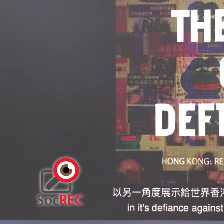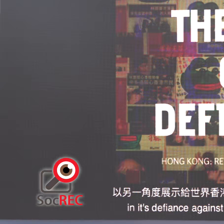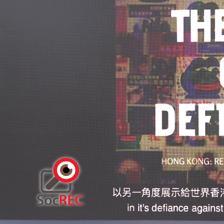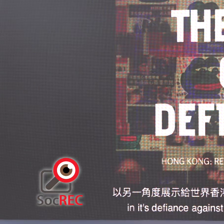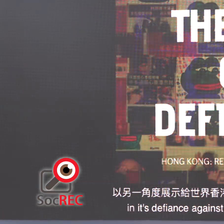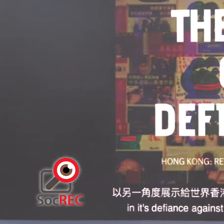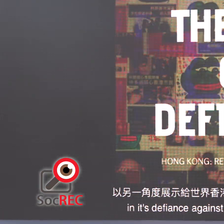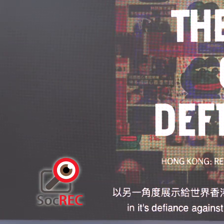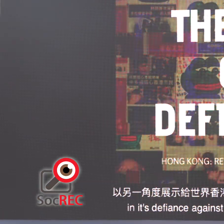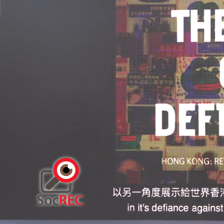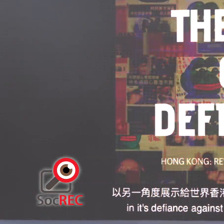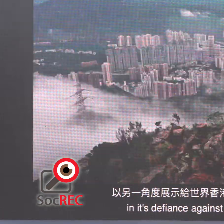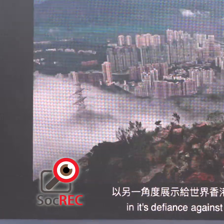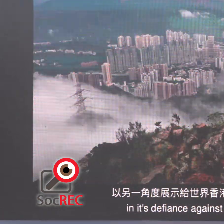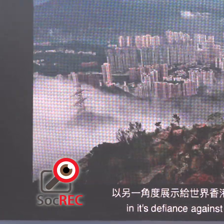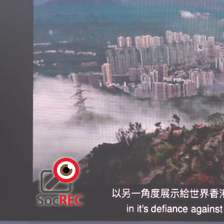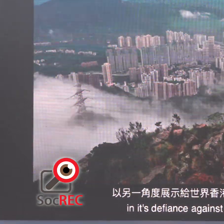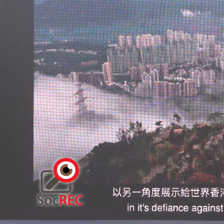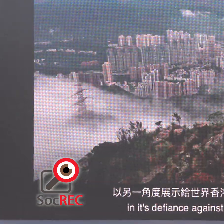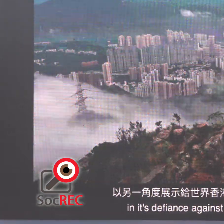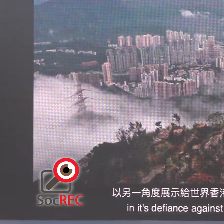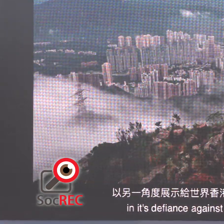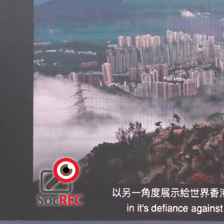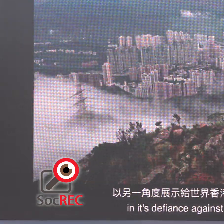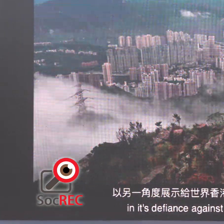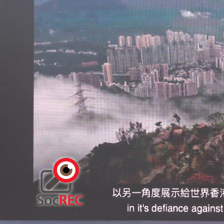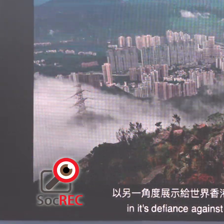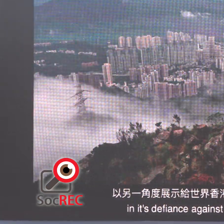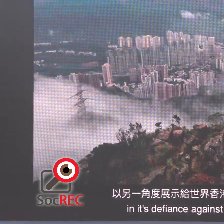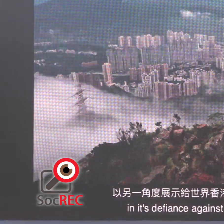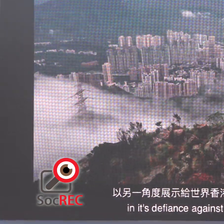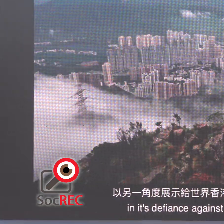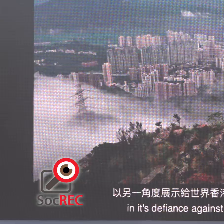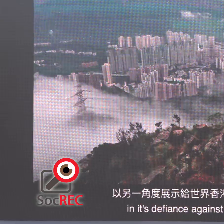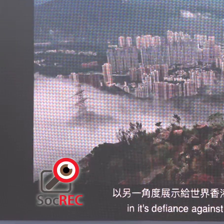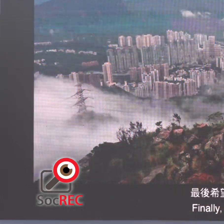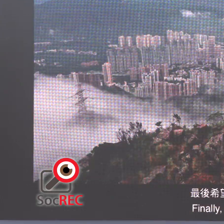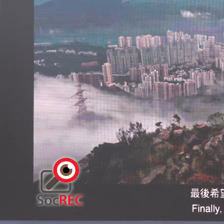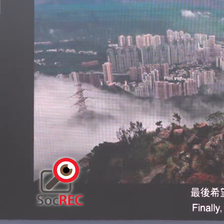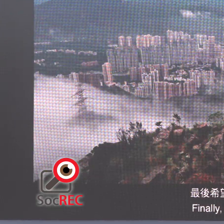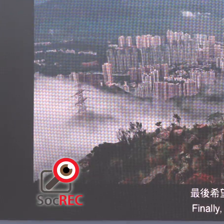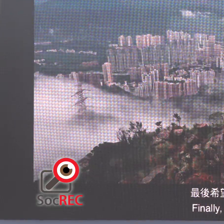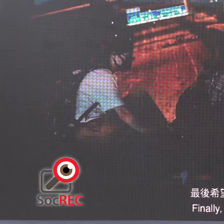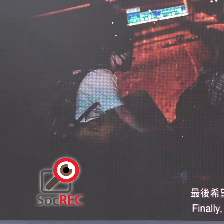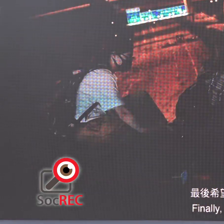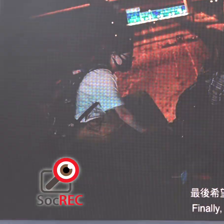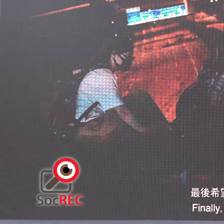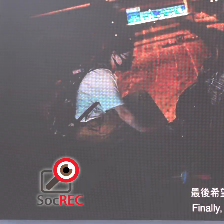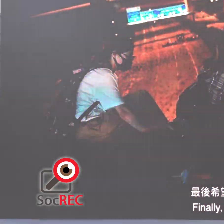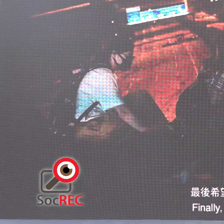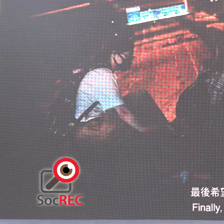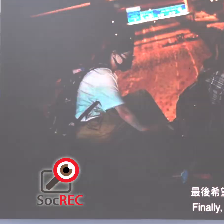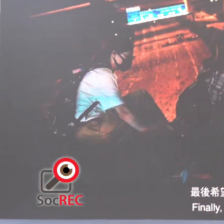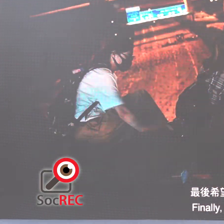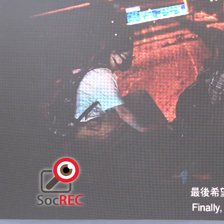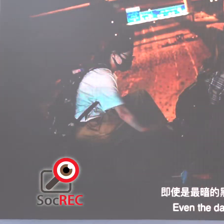度展示給世界看香港人在這場抗爭運動中的歷史印記。最後，希望大家